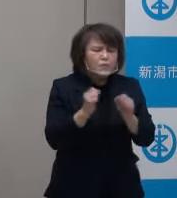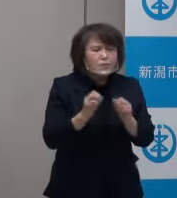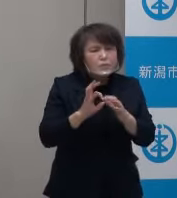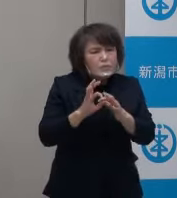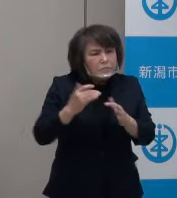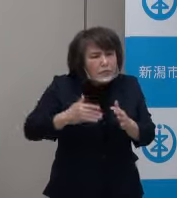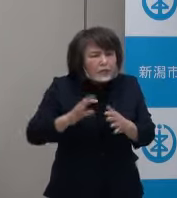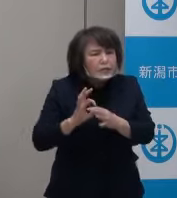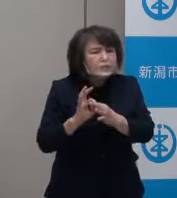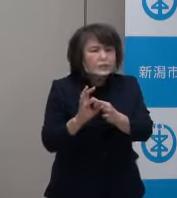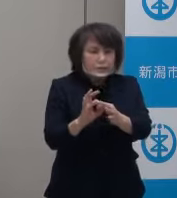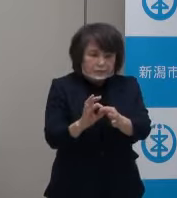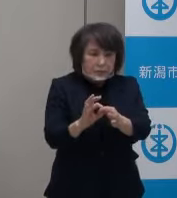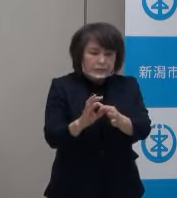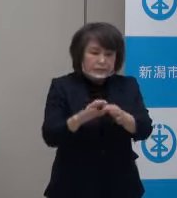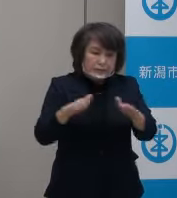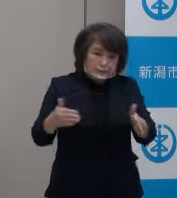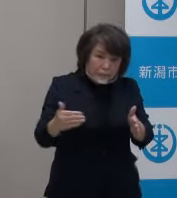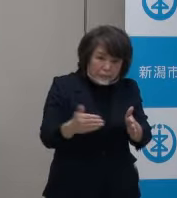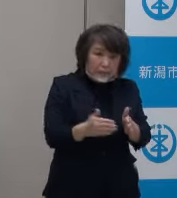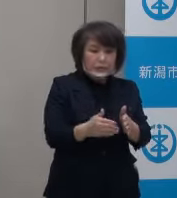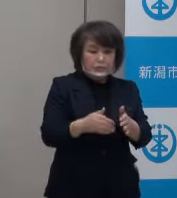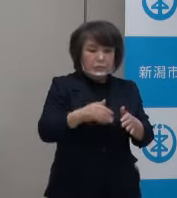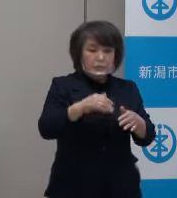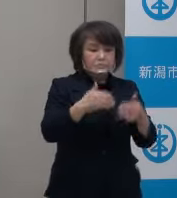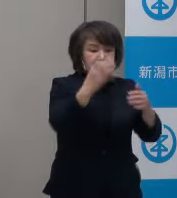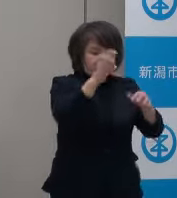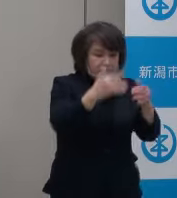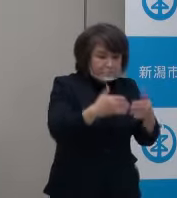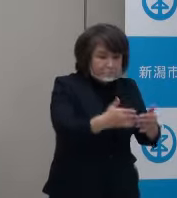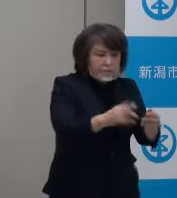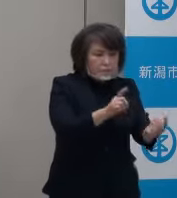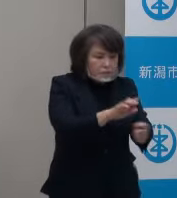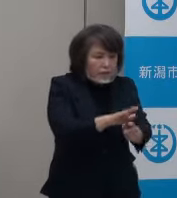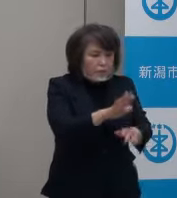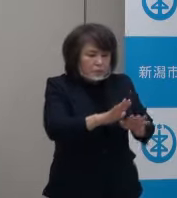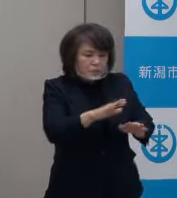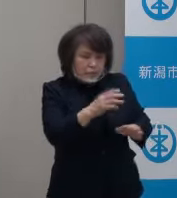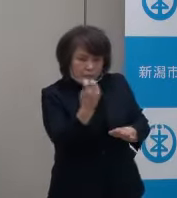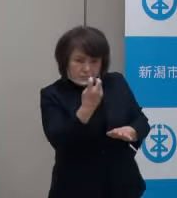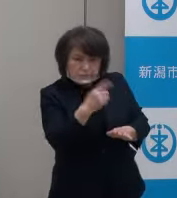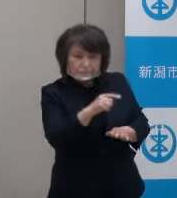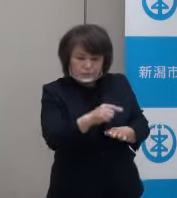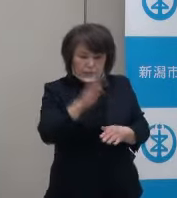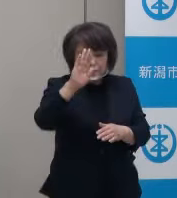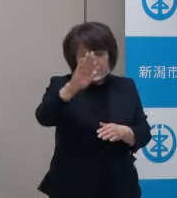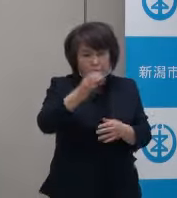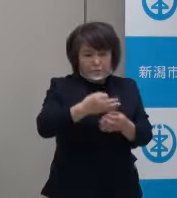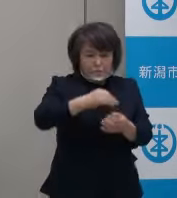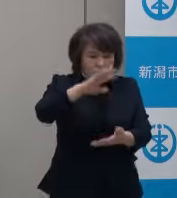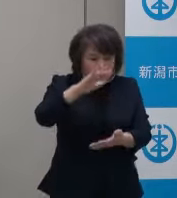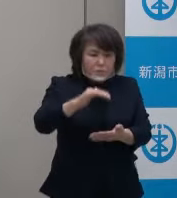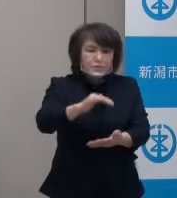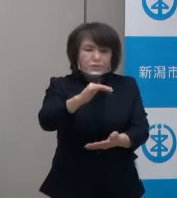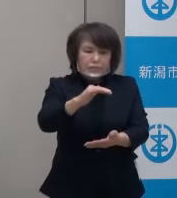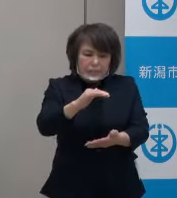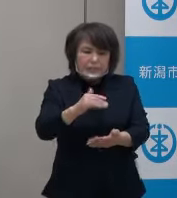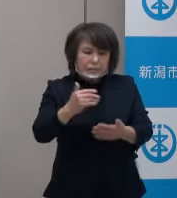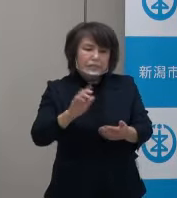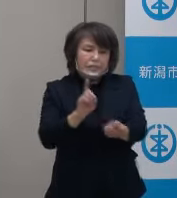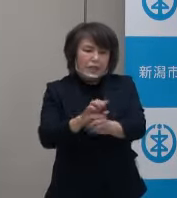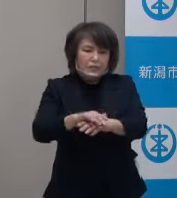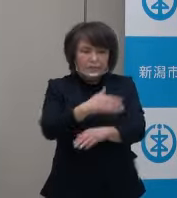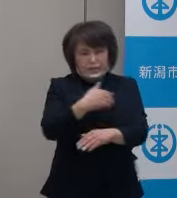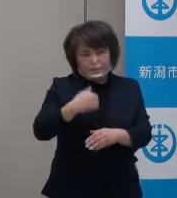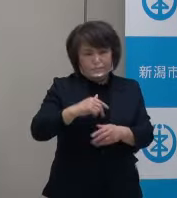ます。まずはこれまでの除雪対応をしっかりと総括して、今後の大雪に対応できる体制づくりを